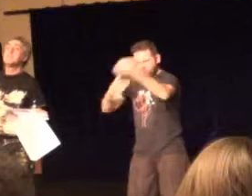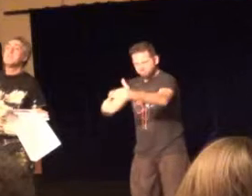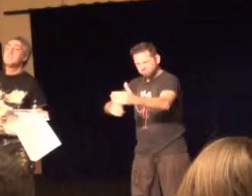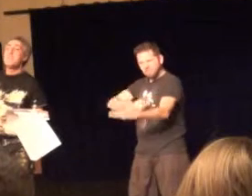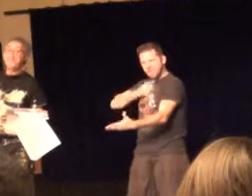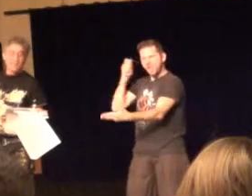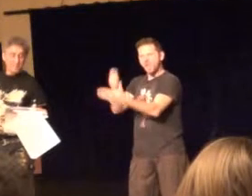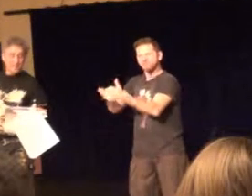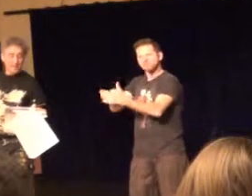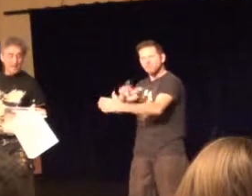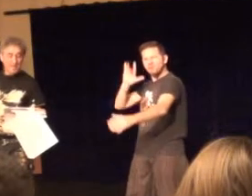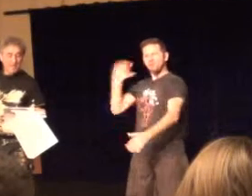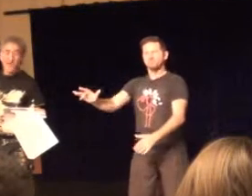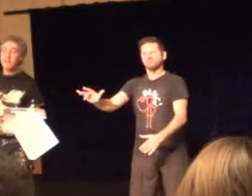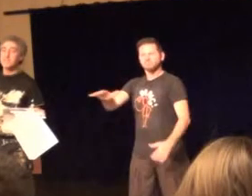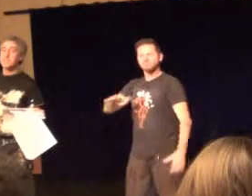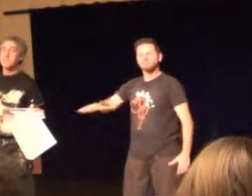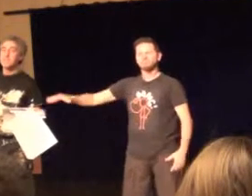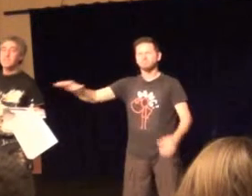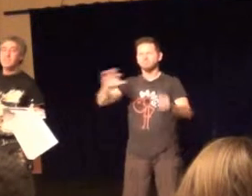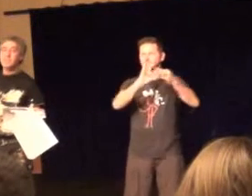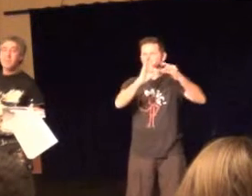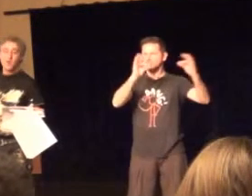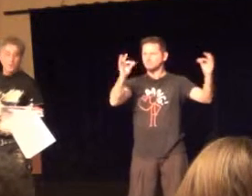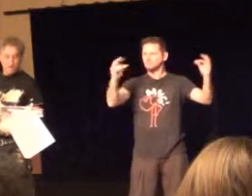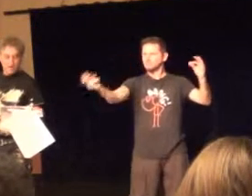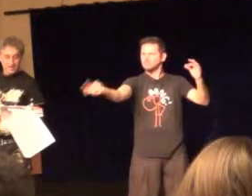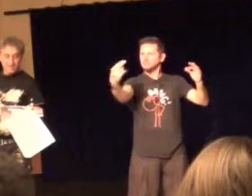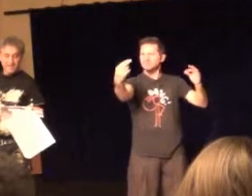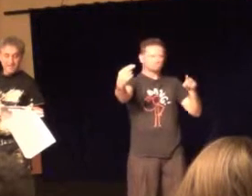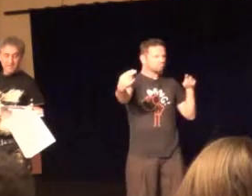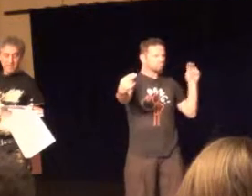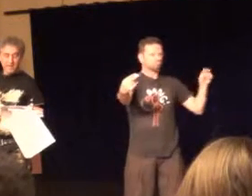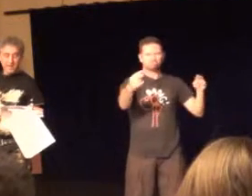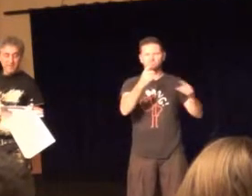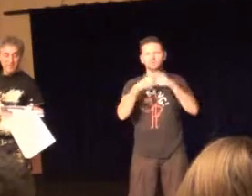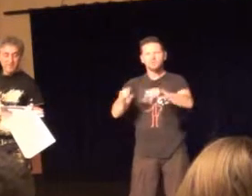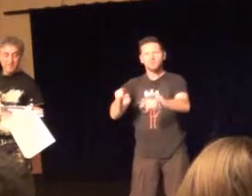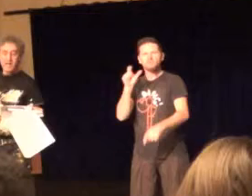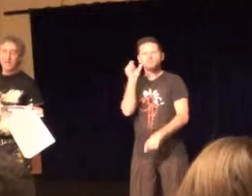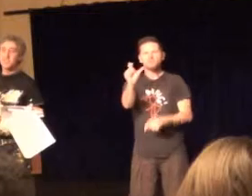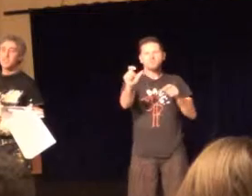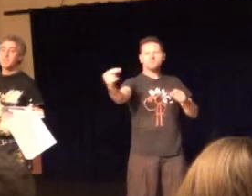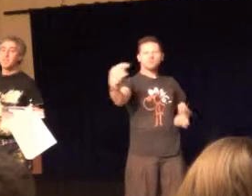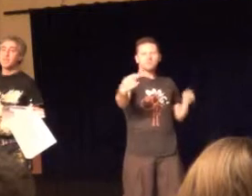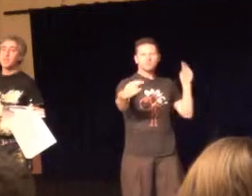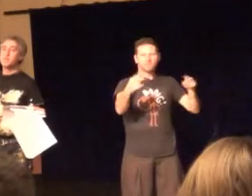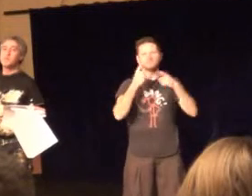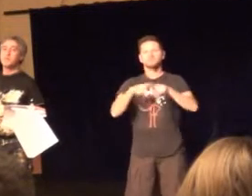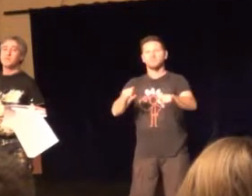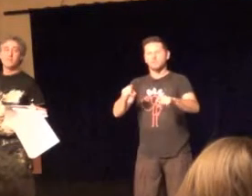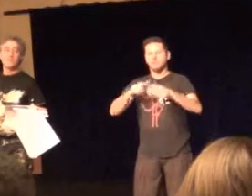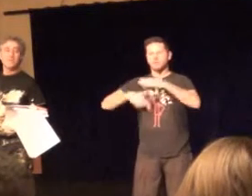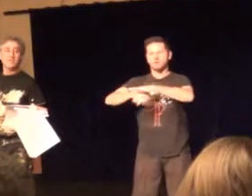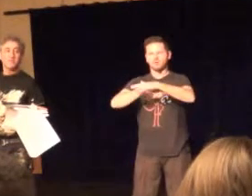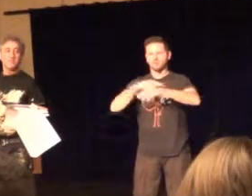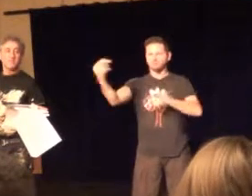baise. Certainement pas les mêmes phrases, ni les mêmes mots. Certainement pas le même langage.